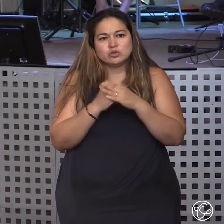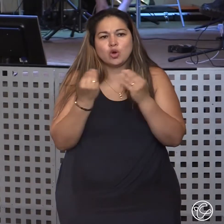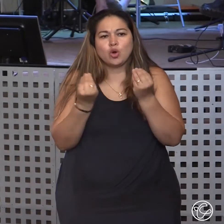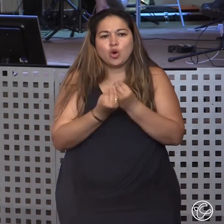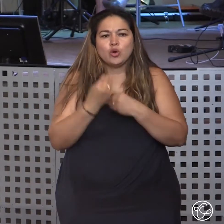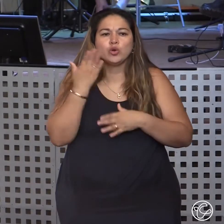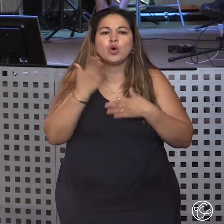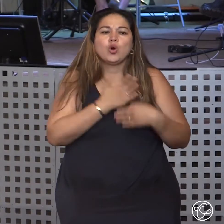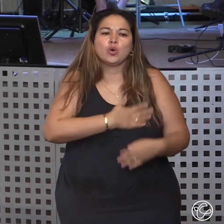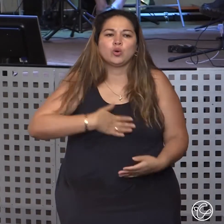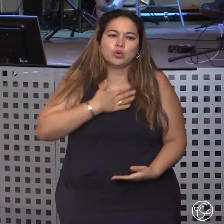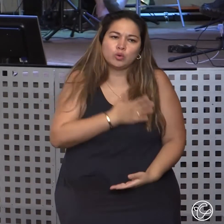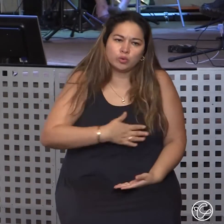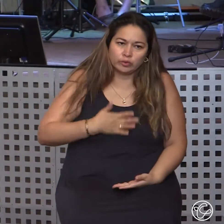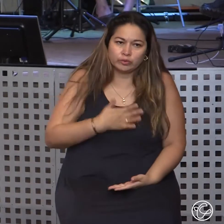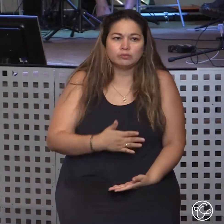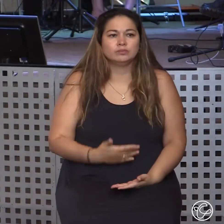mosto.